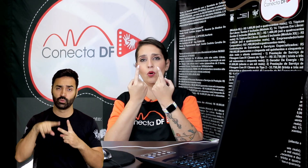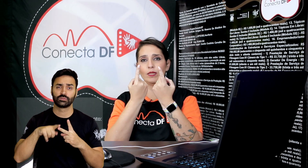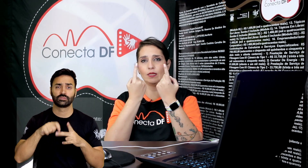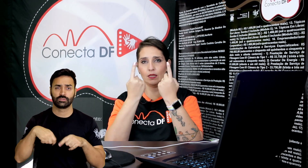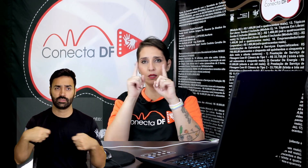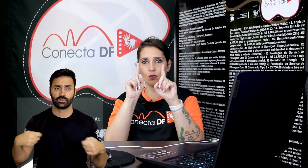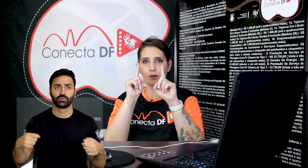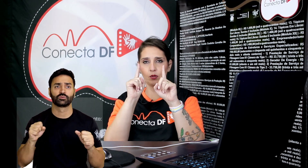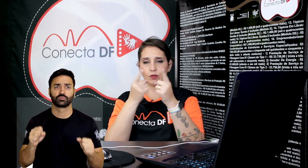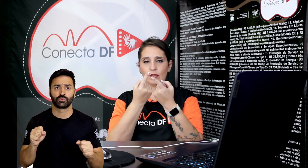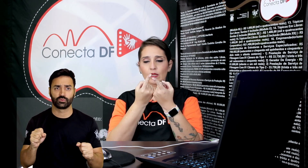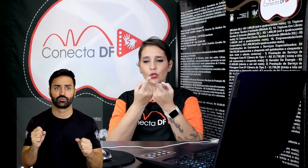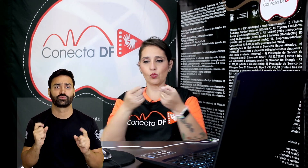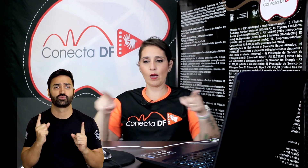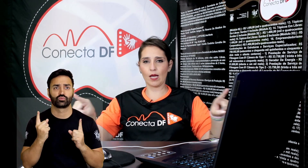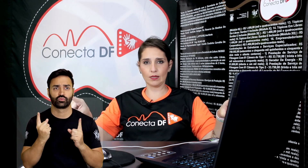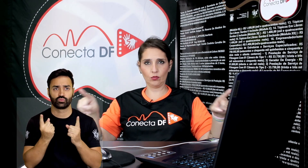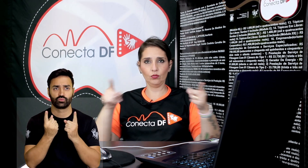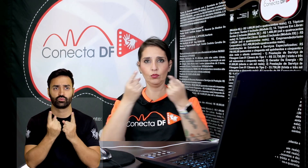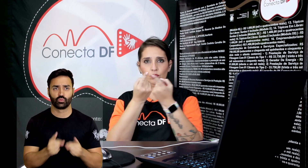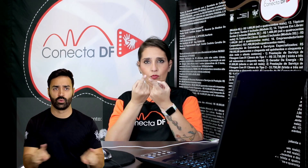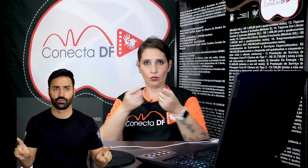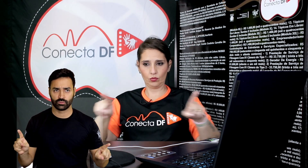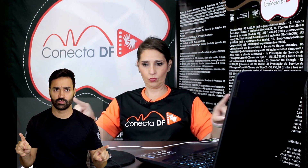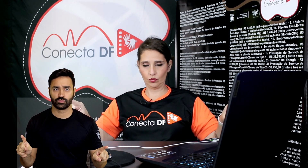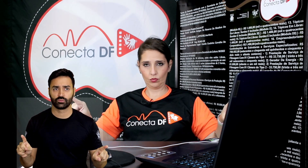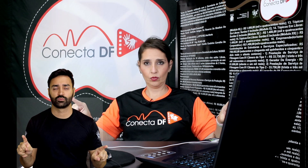possibilidades. Ou assim, com a mão assim, churrasco.